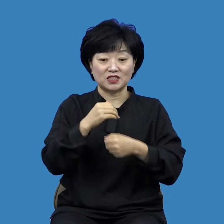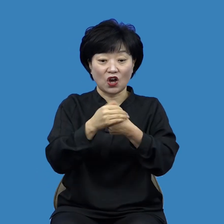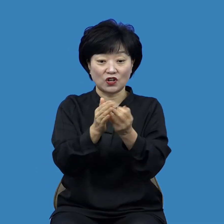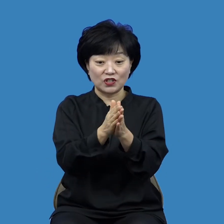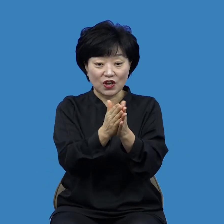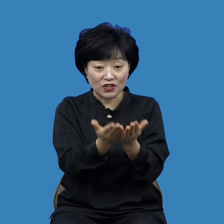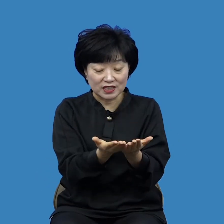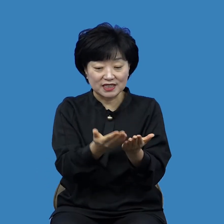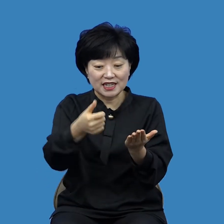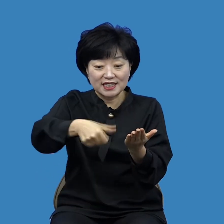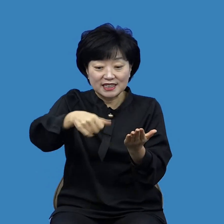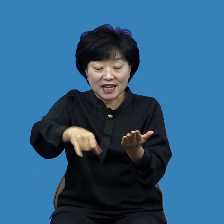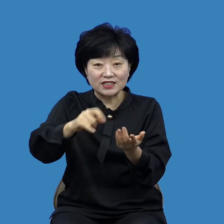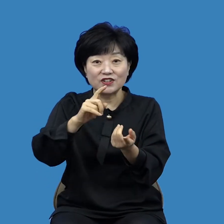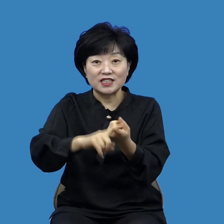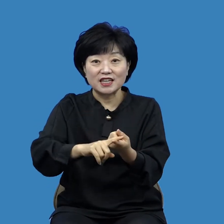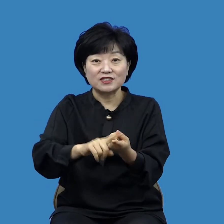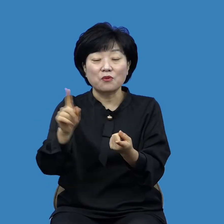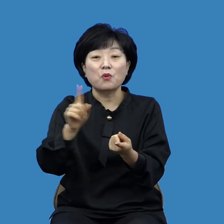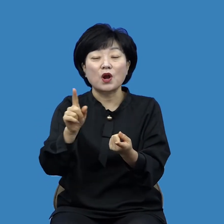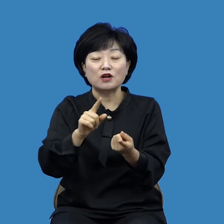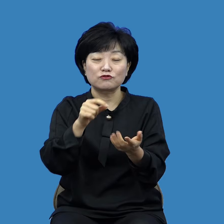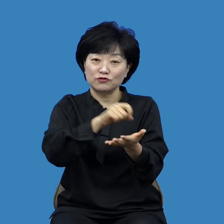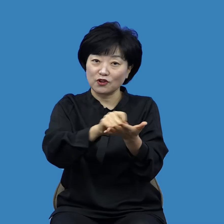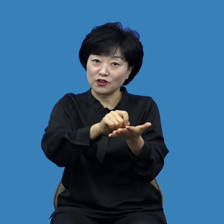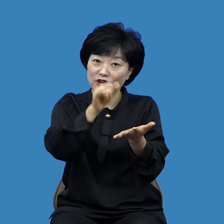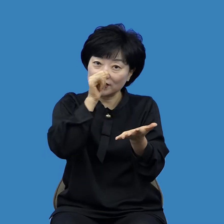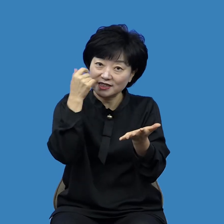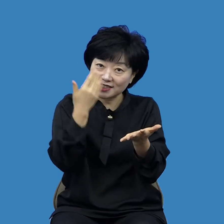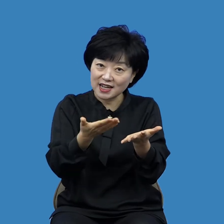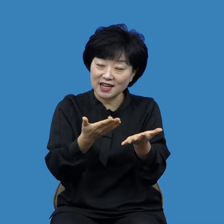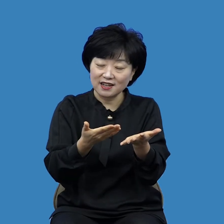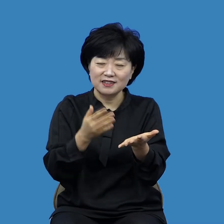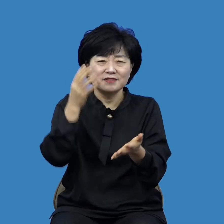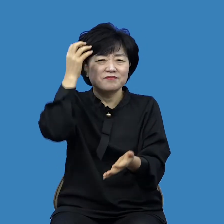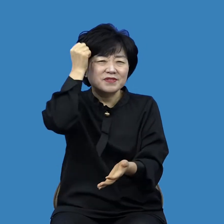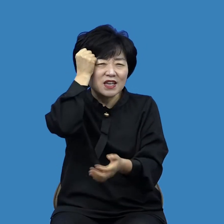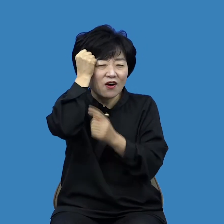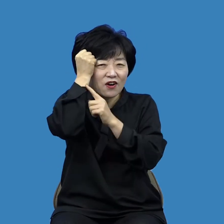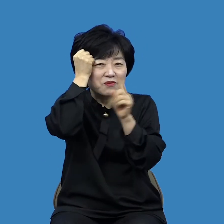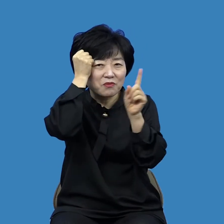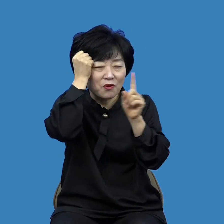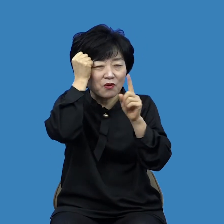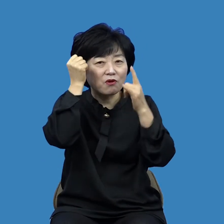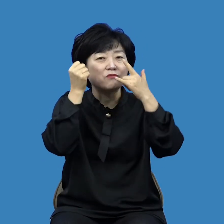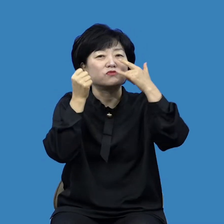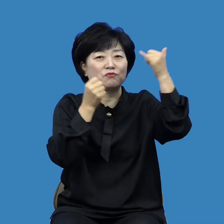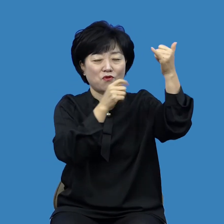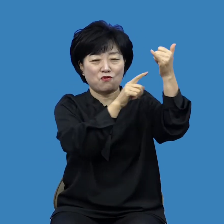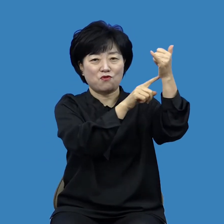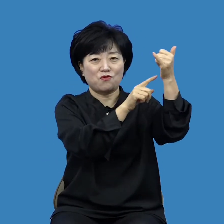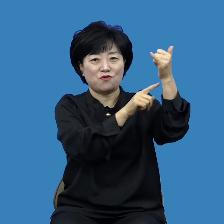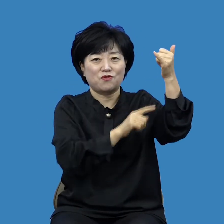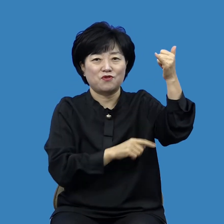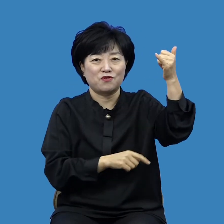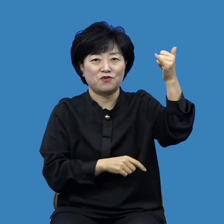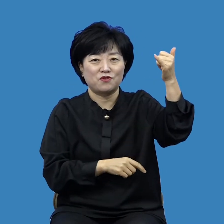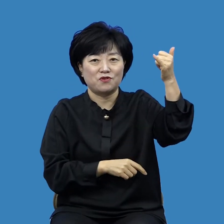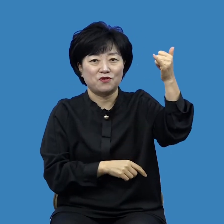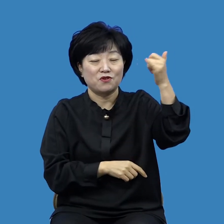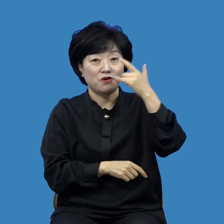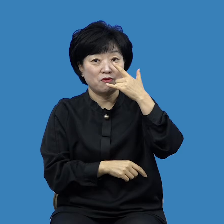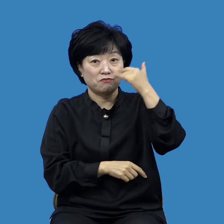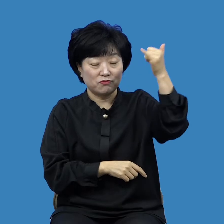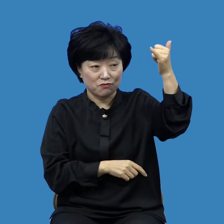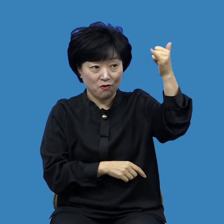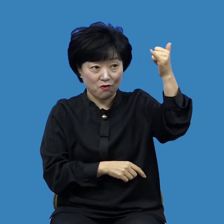성경에서는 자녀들에 대해서 무엇이라고 얘기하는지. 근데 먼저 기억해야 될 것은 이 부모님에 대한, 이제 오늘 본문을 보시면